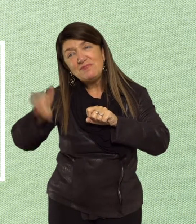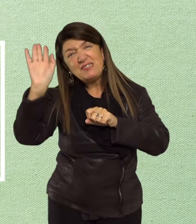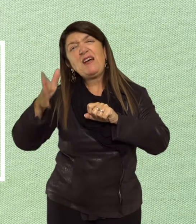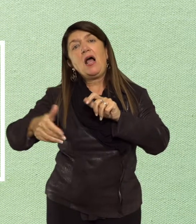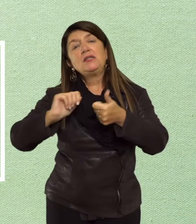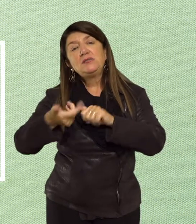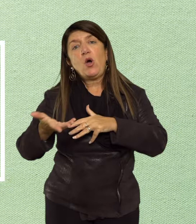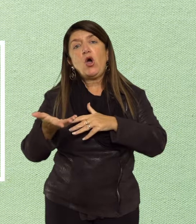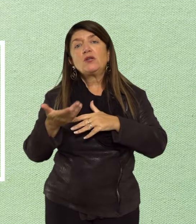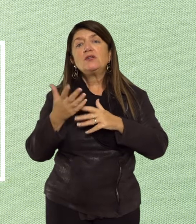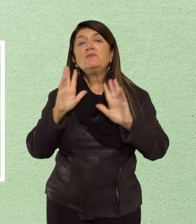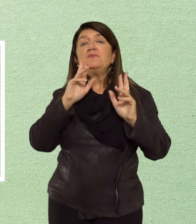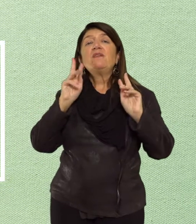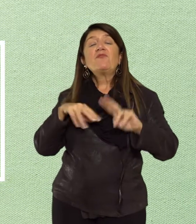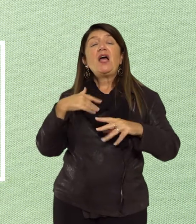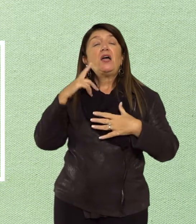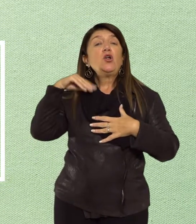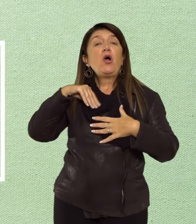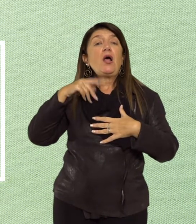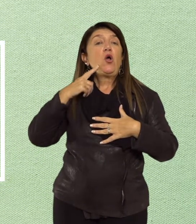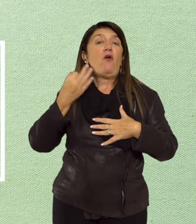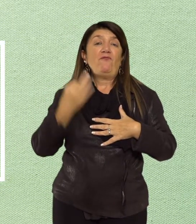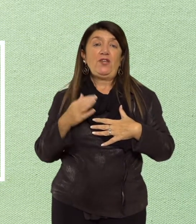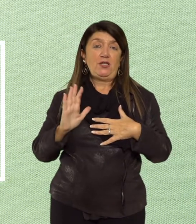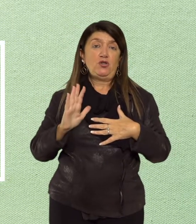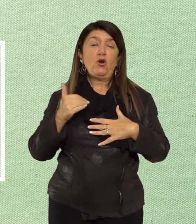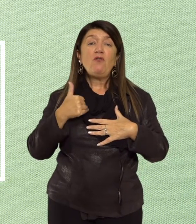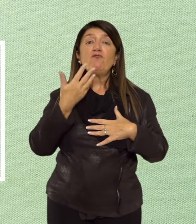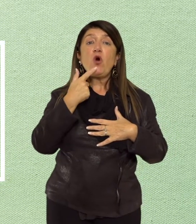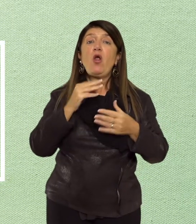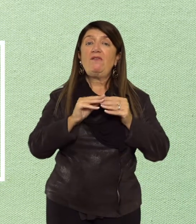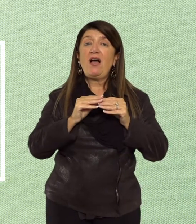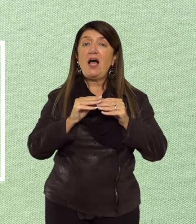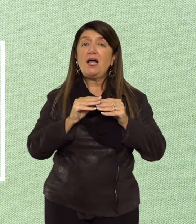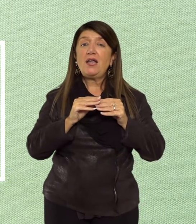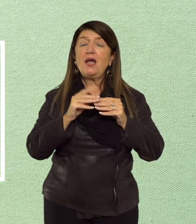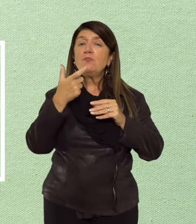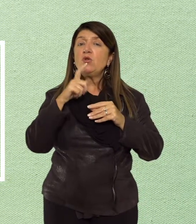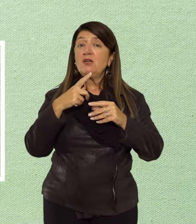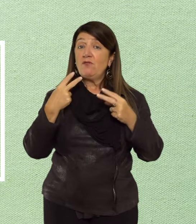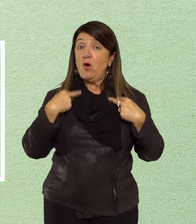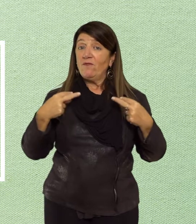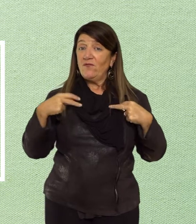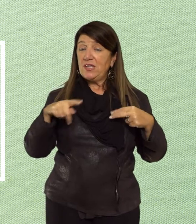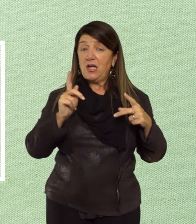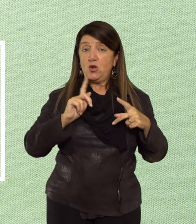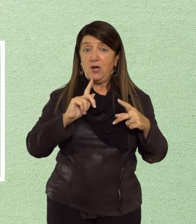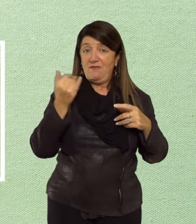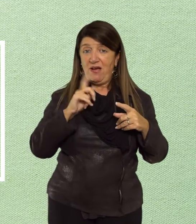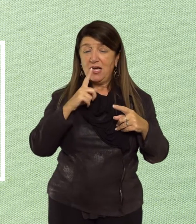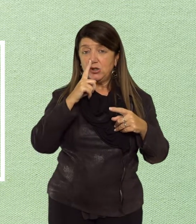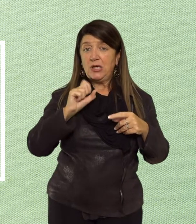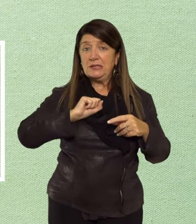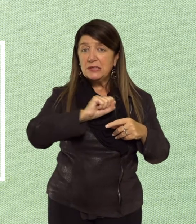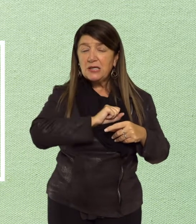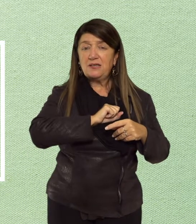di quello che vuoi fare, quello che stai andando a fare, perché comunque è una vita sicuramente fatta di sacrifici, fatta di rinunce, fin da